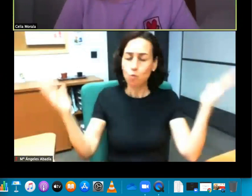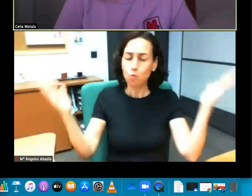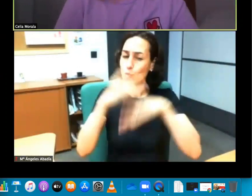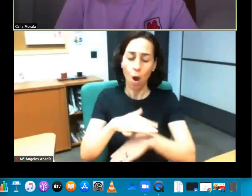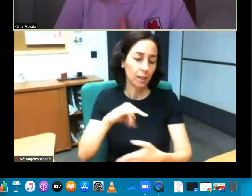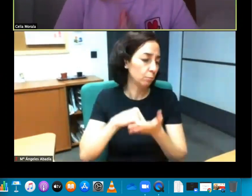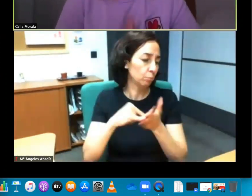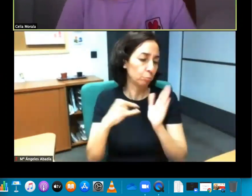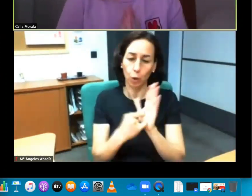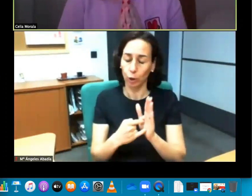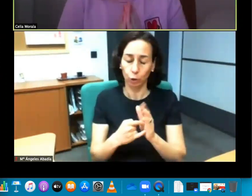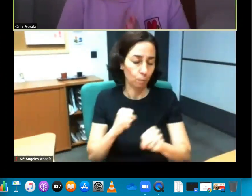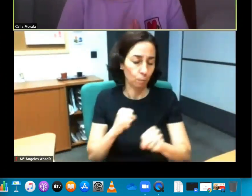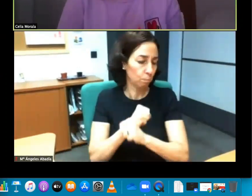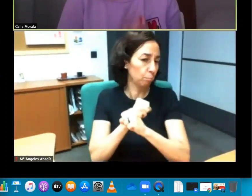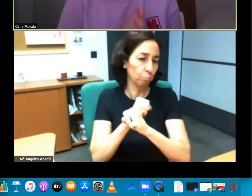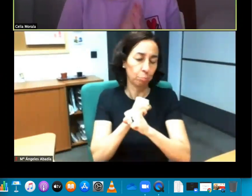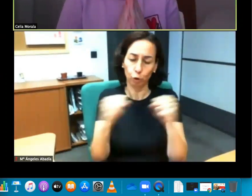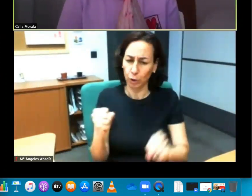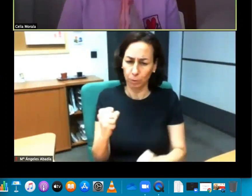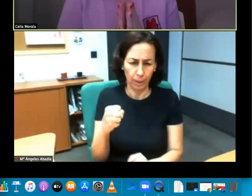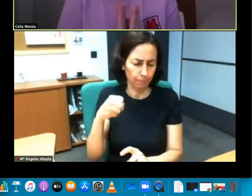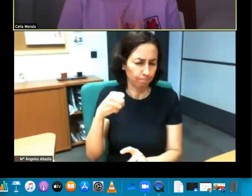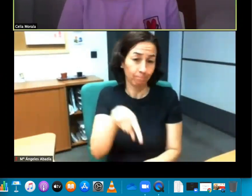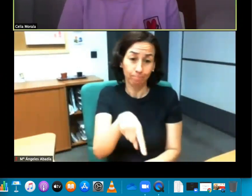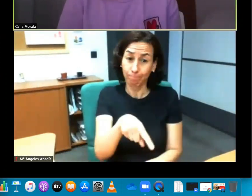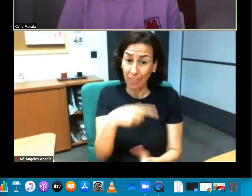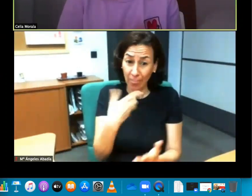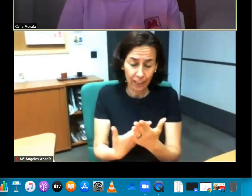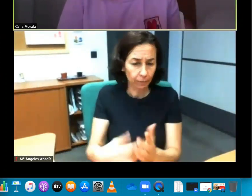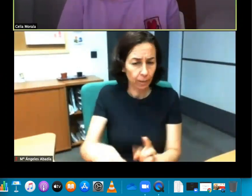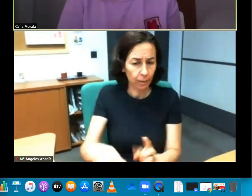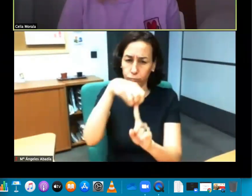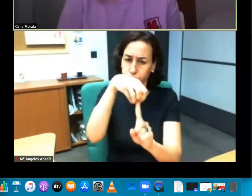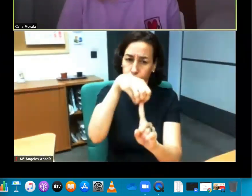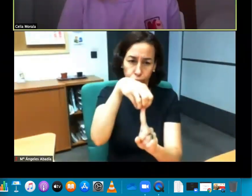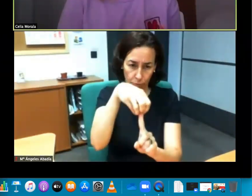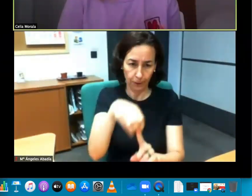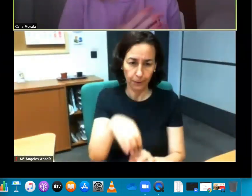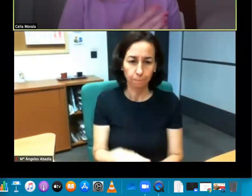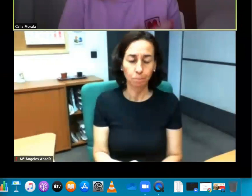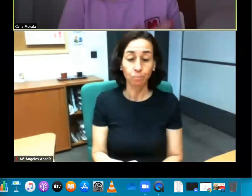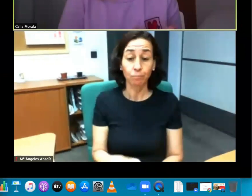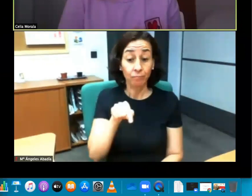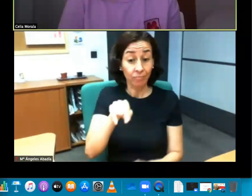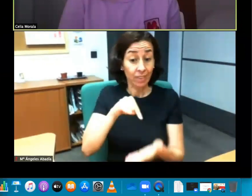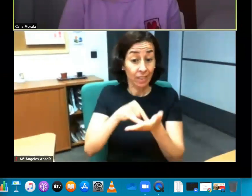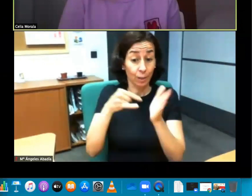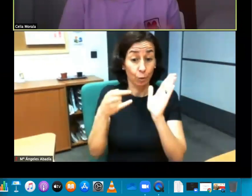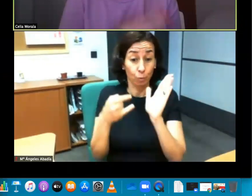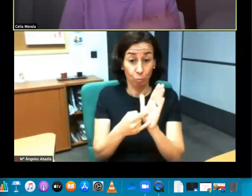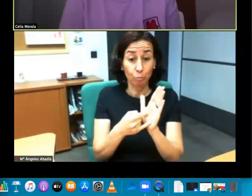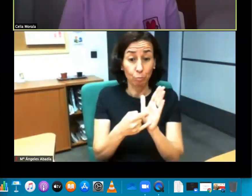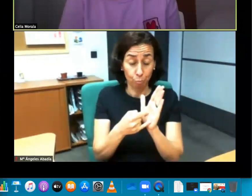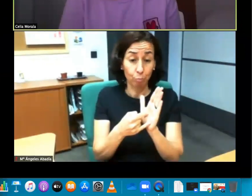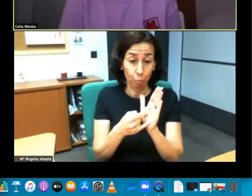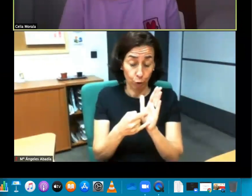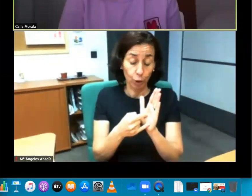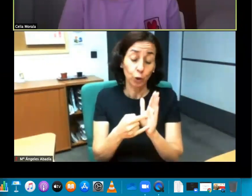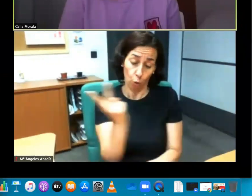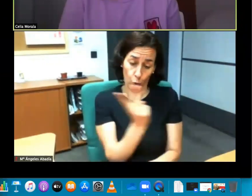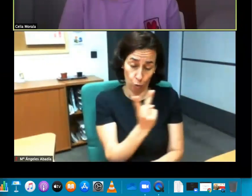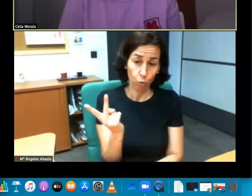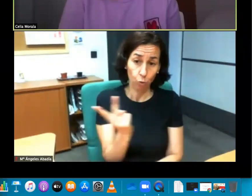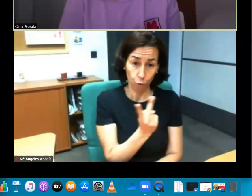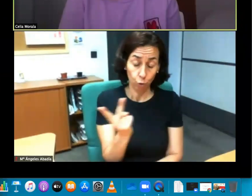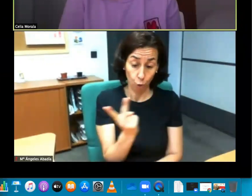proyectos. Es imprescindible. También comentaros que en principio este proyecto ambos proyectos, el